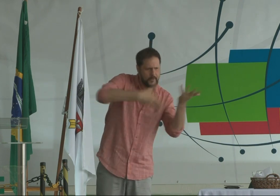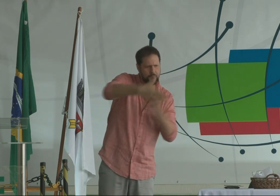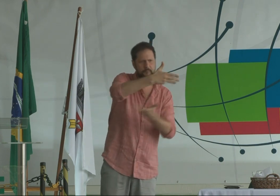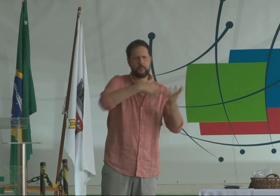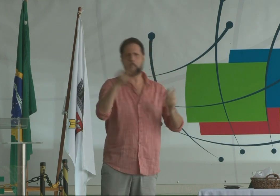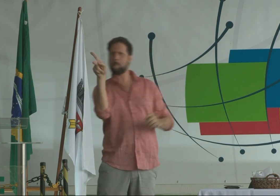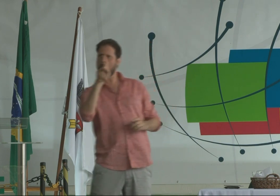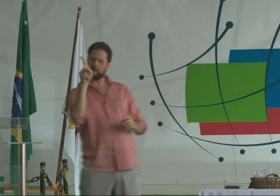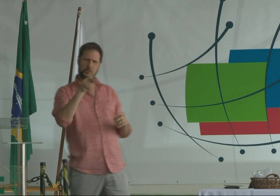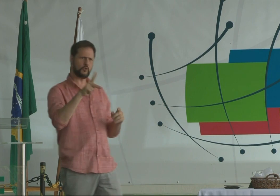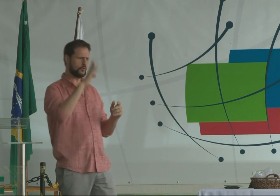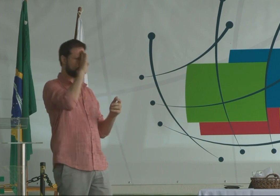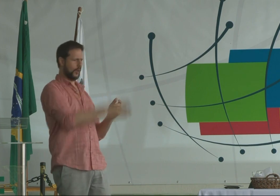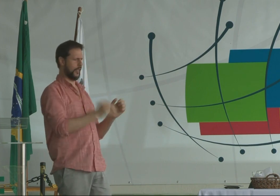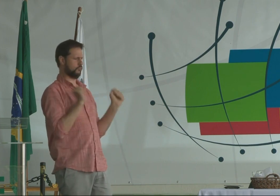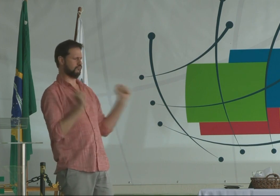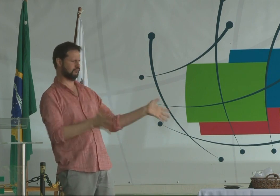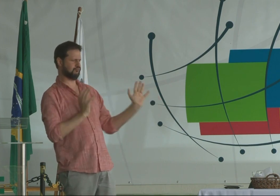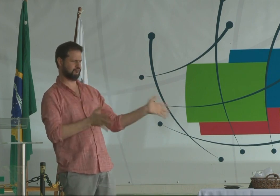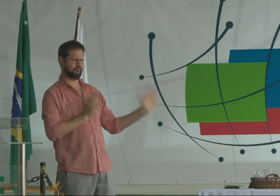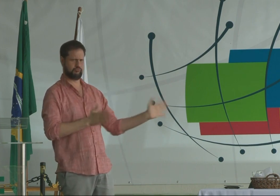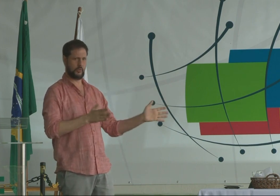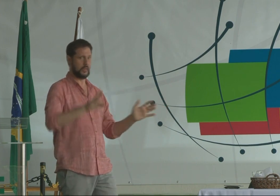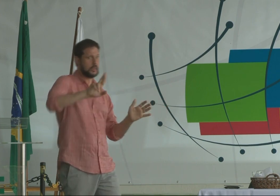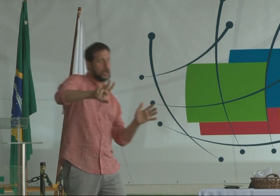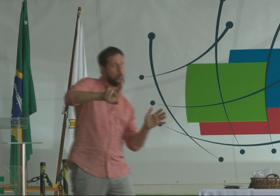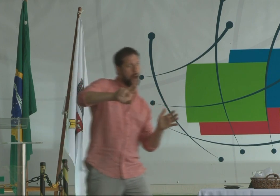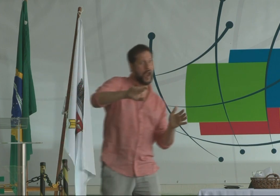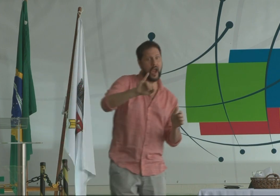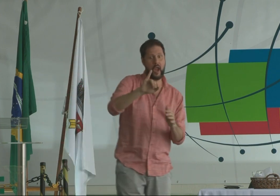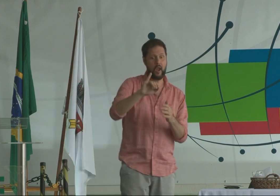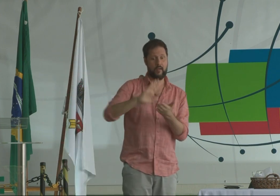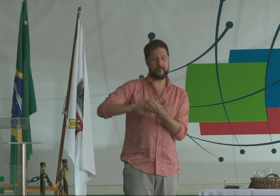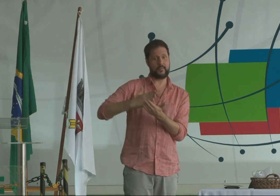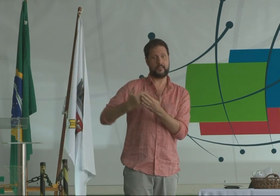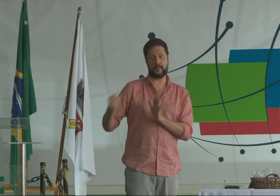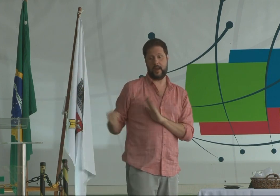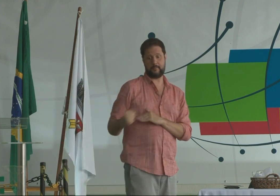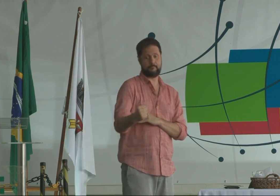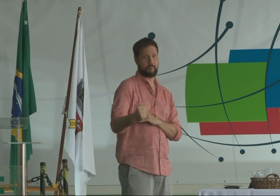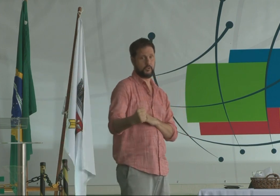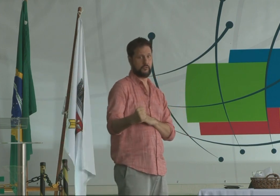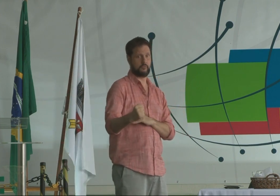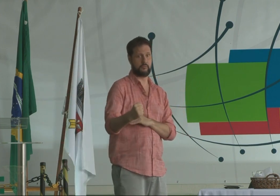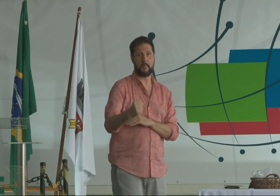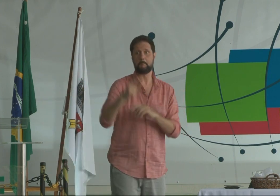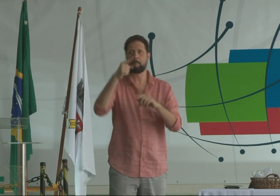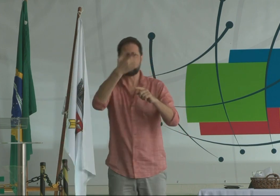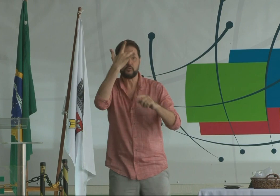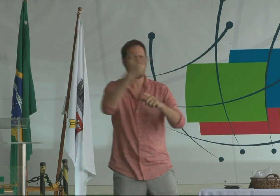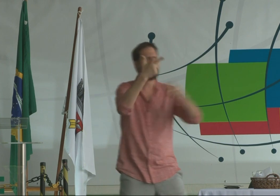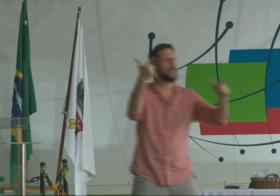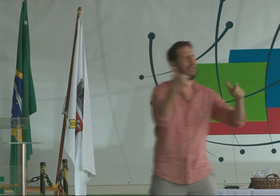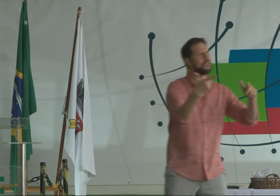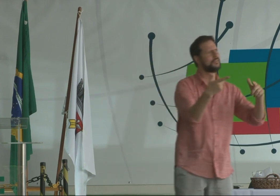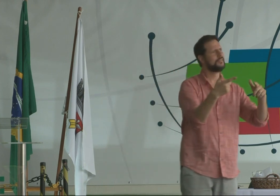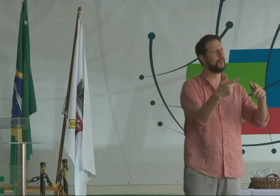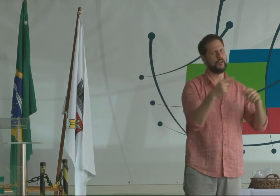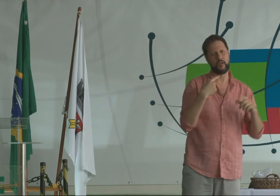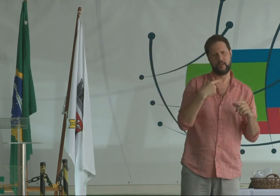contato, é convivência, é relação com o professor, professor com o língua de instrução. Não é somente colocar o intérprete. As pessoas olham